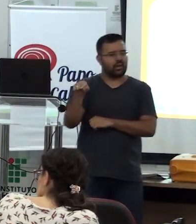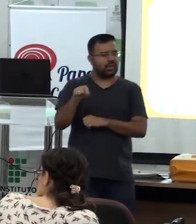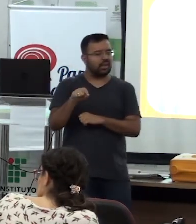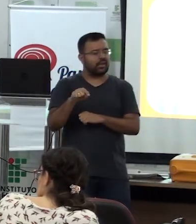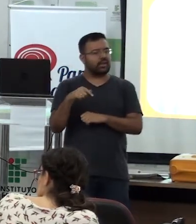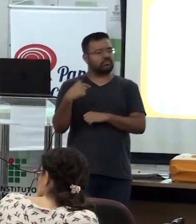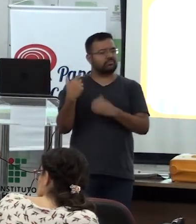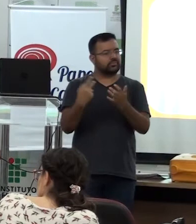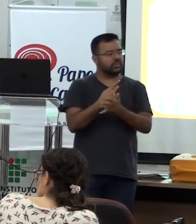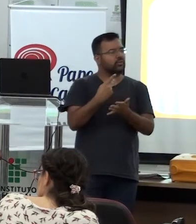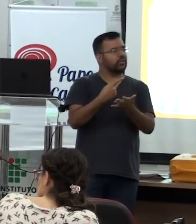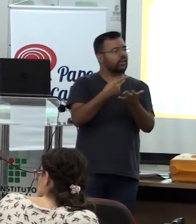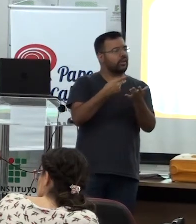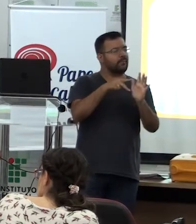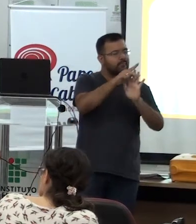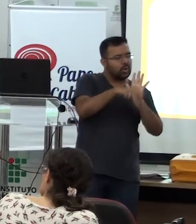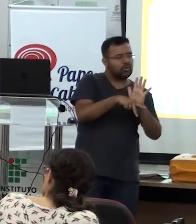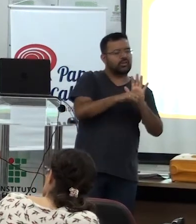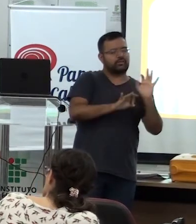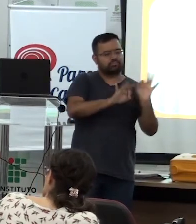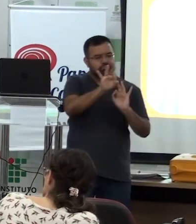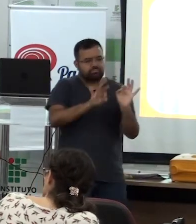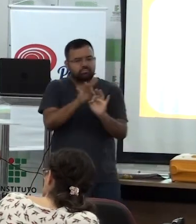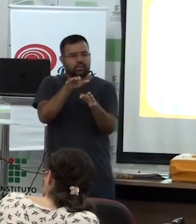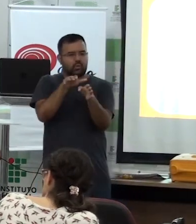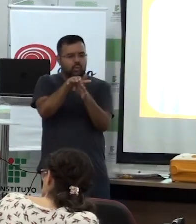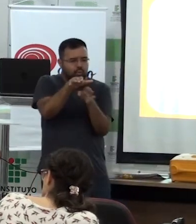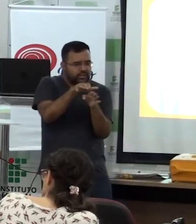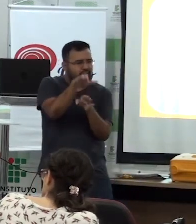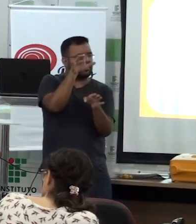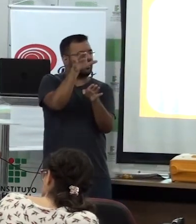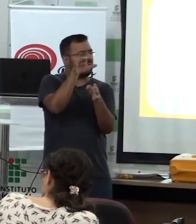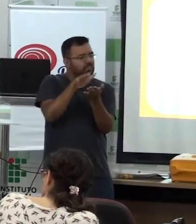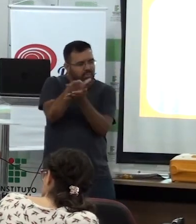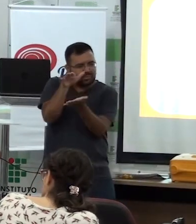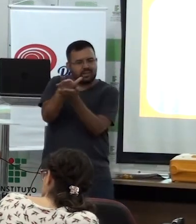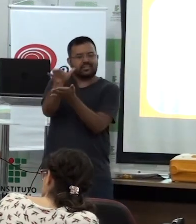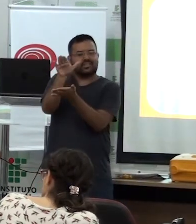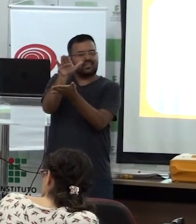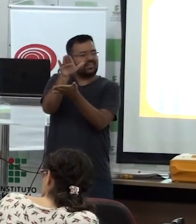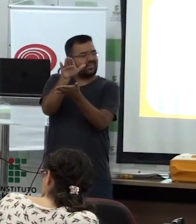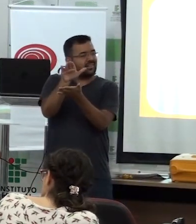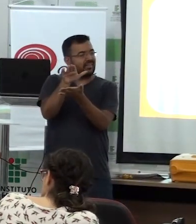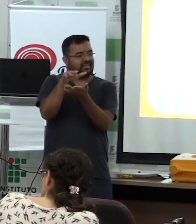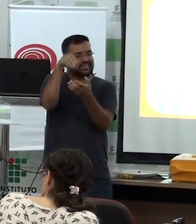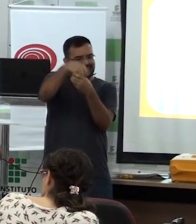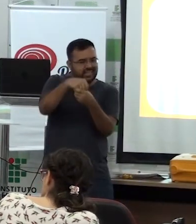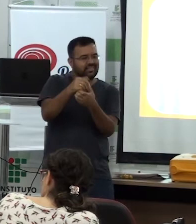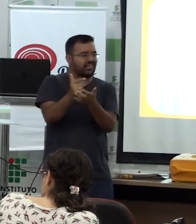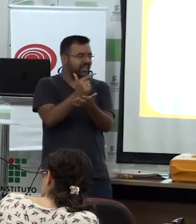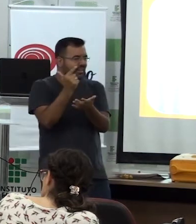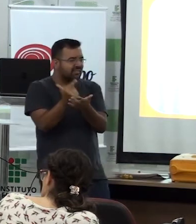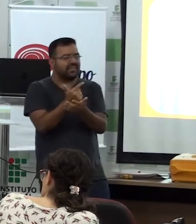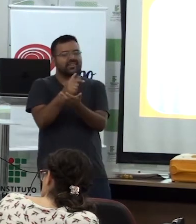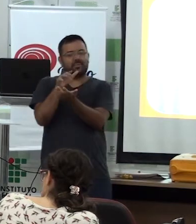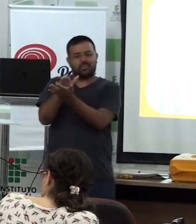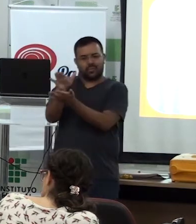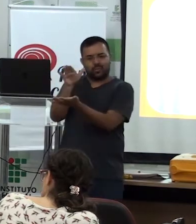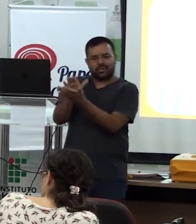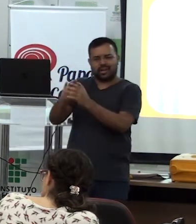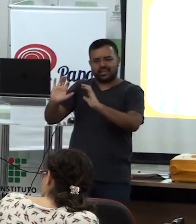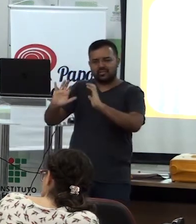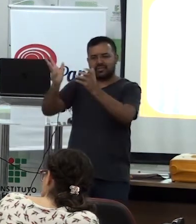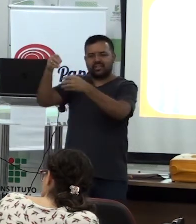destacou na produção de projetos, de orientação, publicação de artigos em periódicos, publicação em artigos